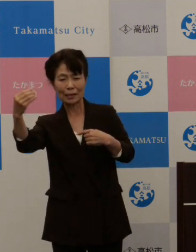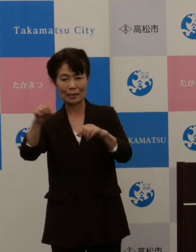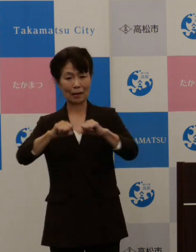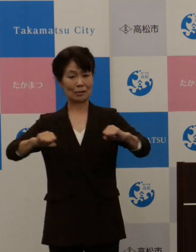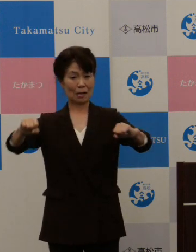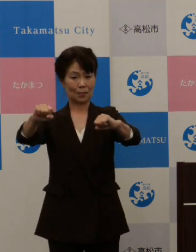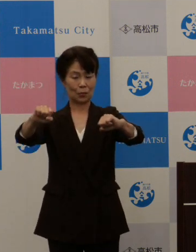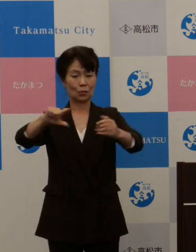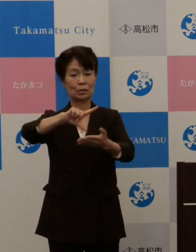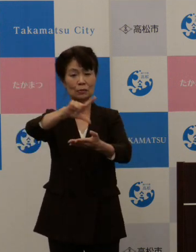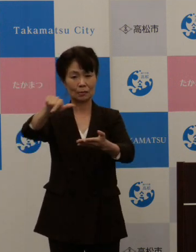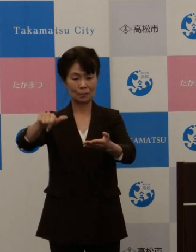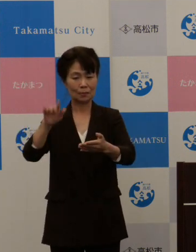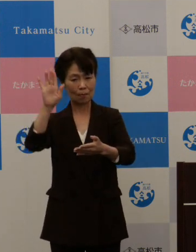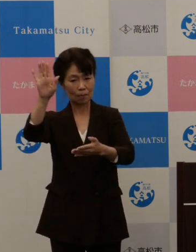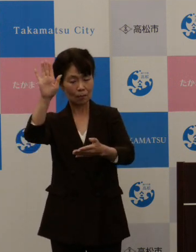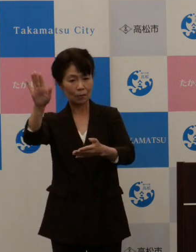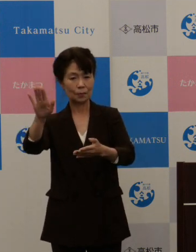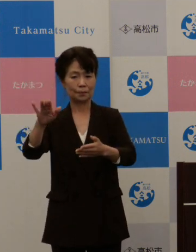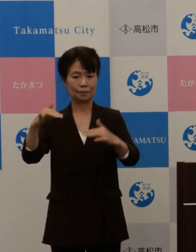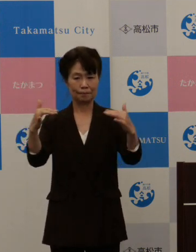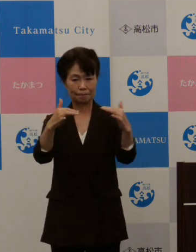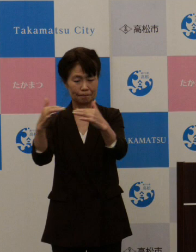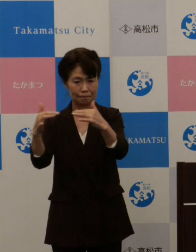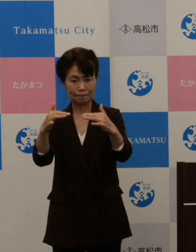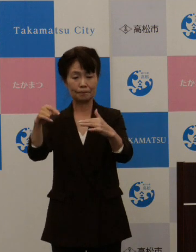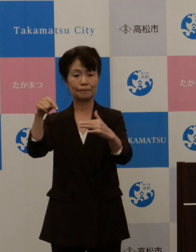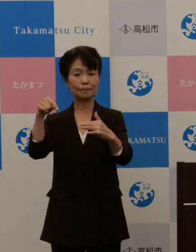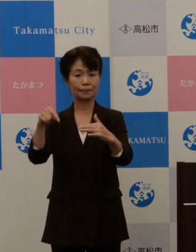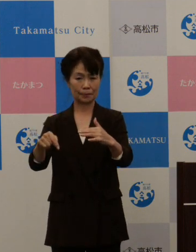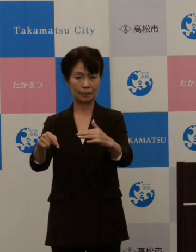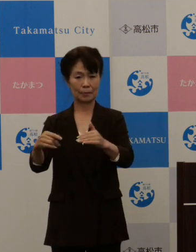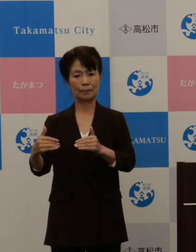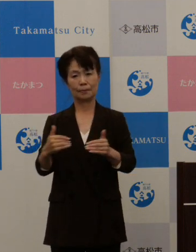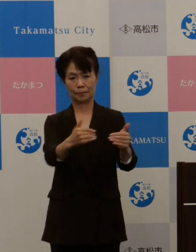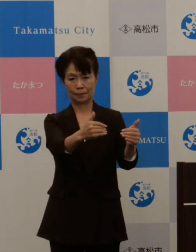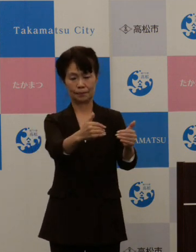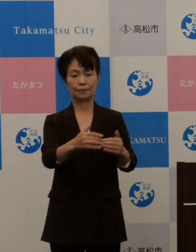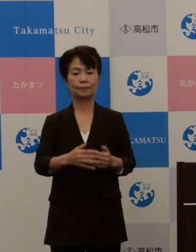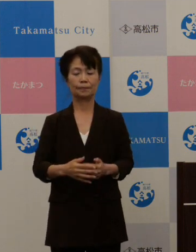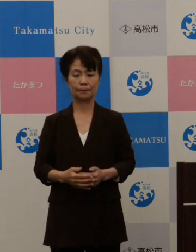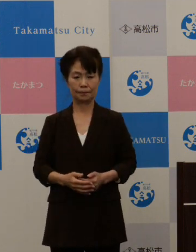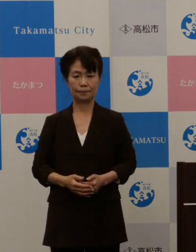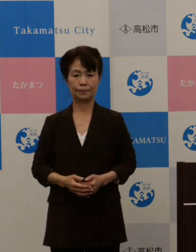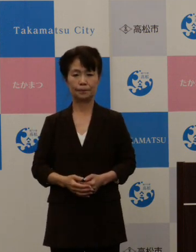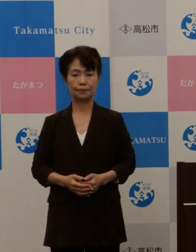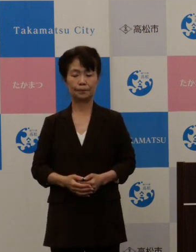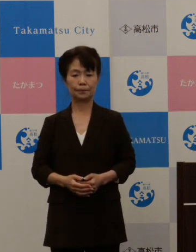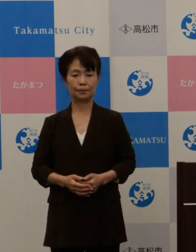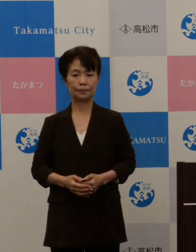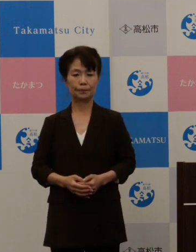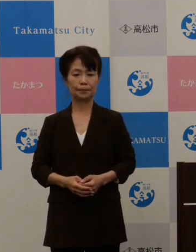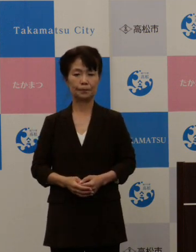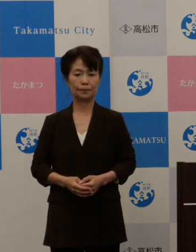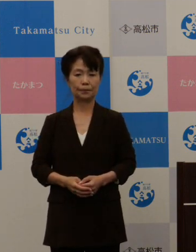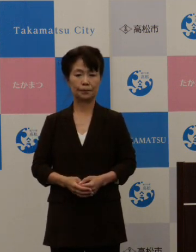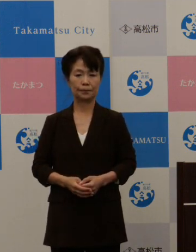ように、まあ、これから今後とも県とも十分協議しながら進めてまいりたいというふうに思っておるところでございます